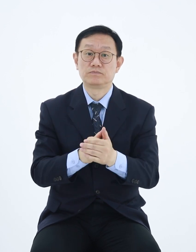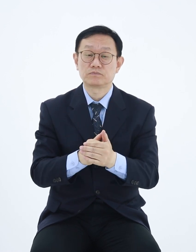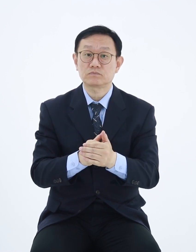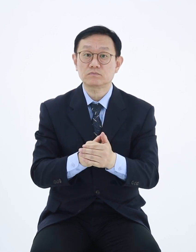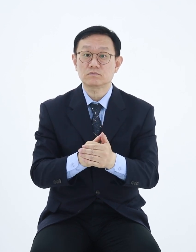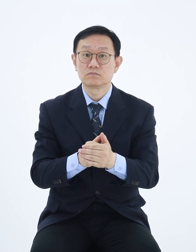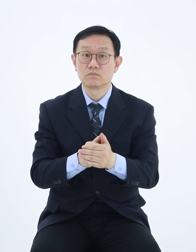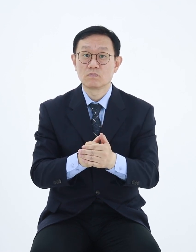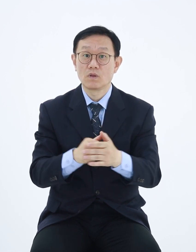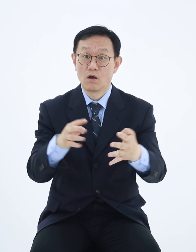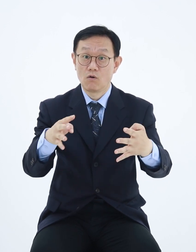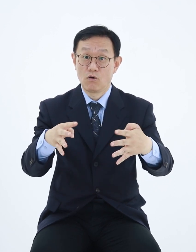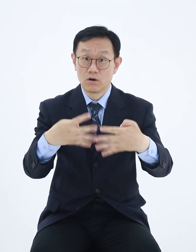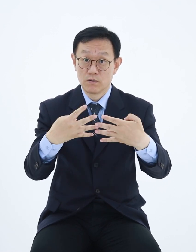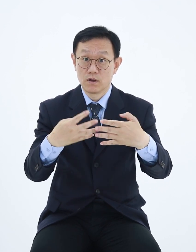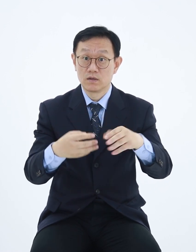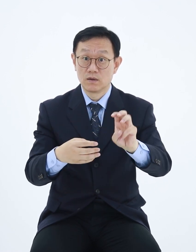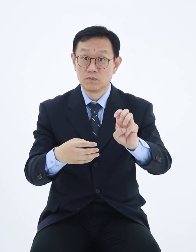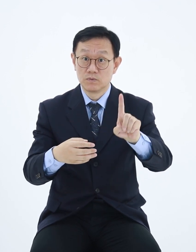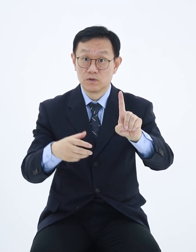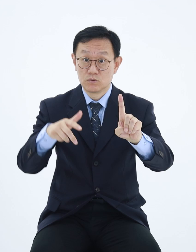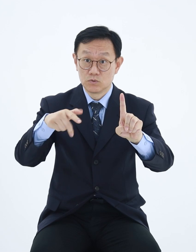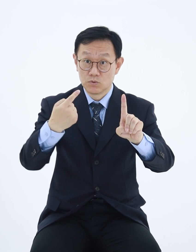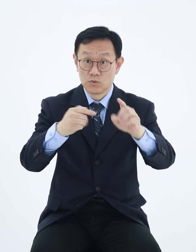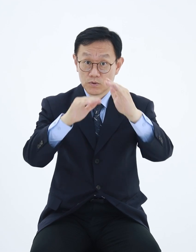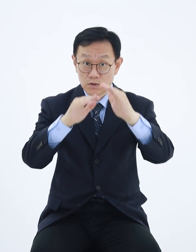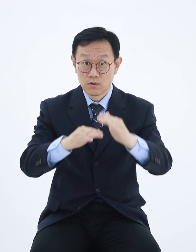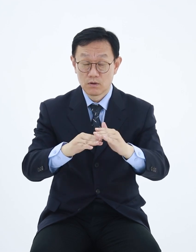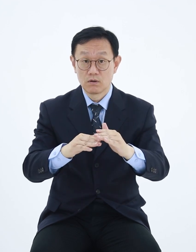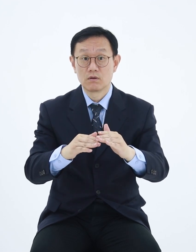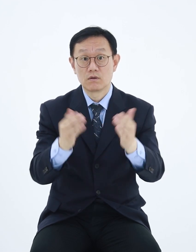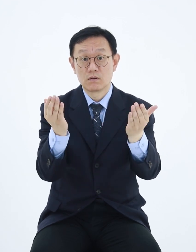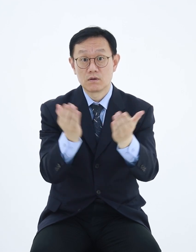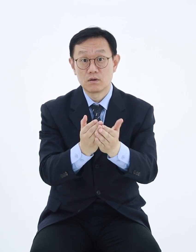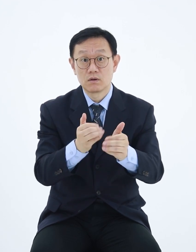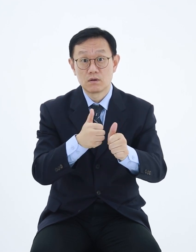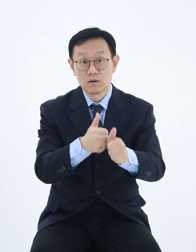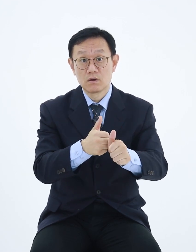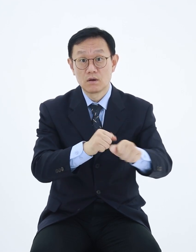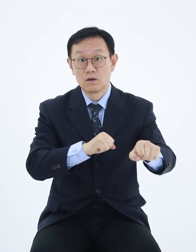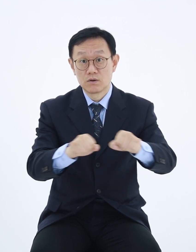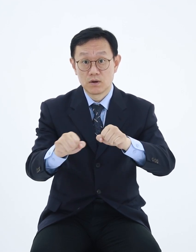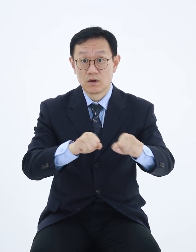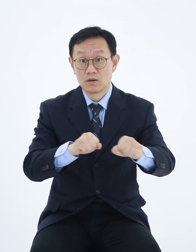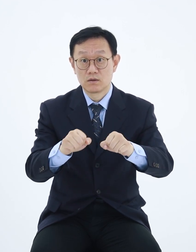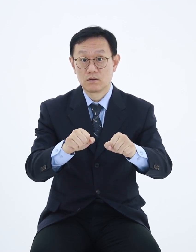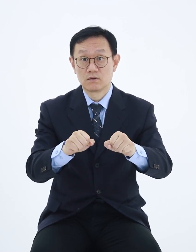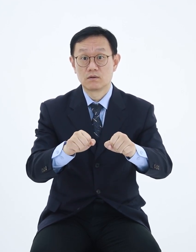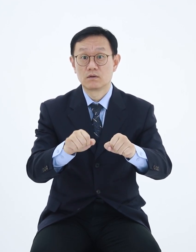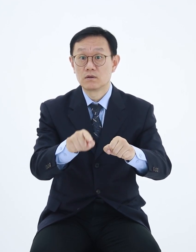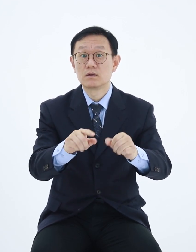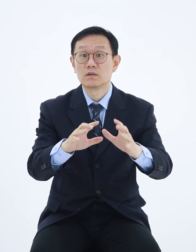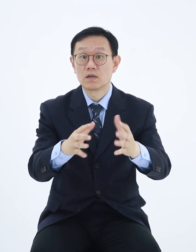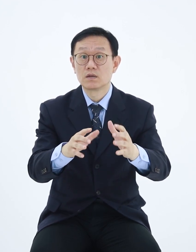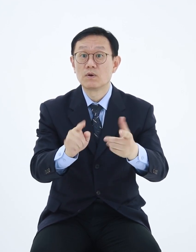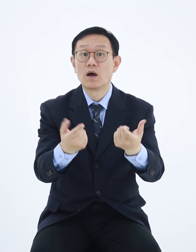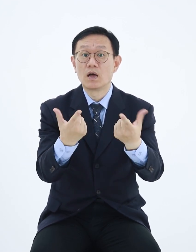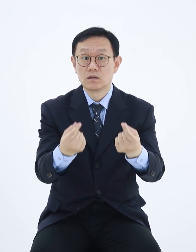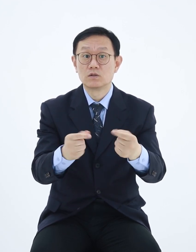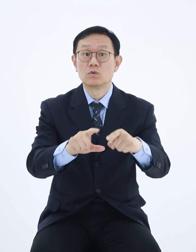장애인 권리협약 제31조에서는 협약의 이행을 위한 정책 수립 및 시행을 위해 당사국이 이와 같은 통계자료와